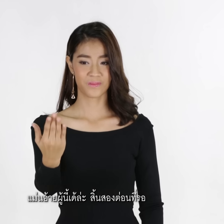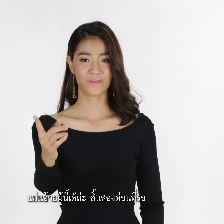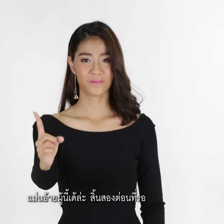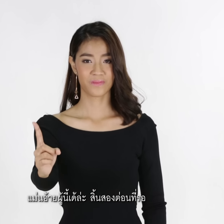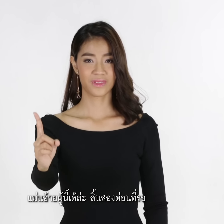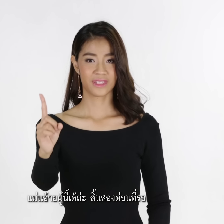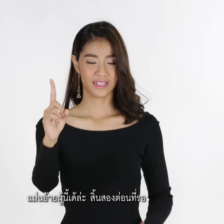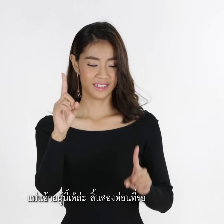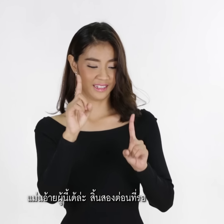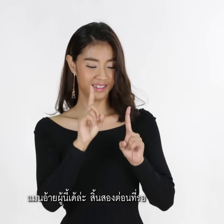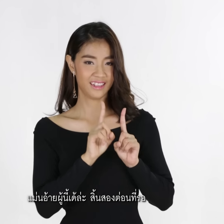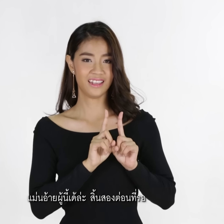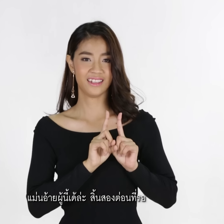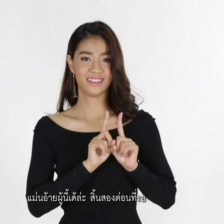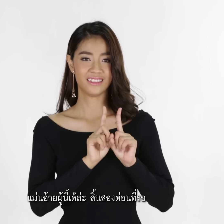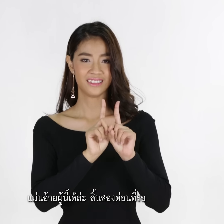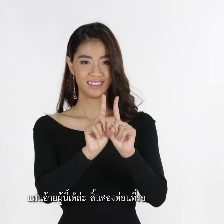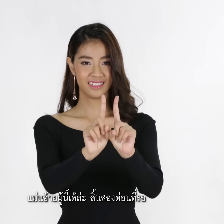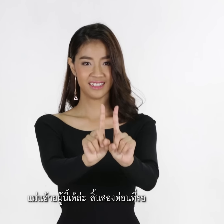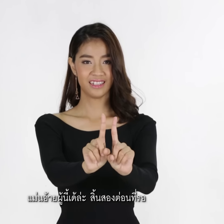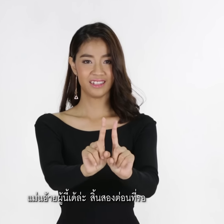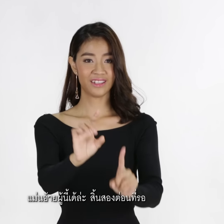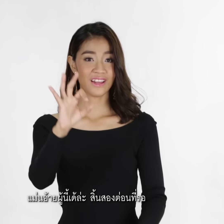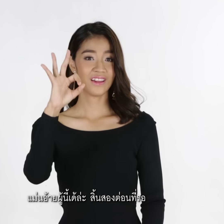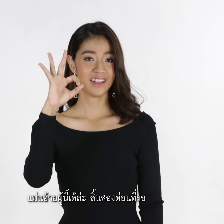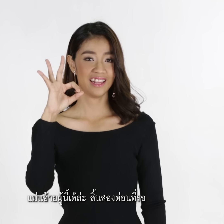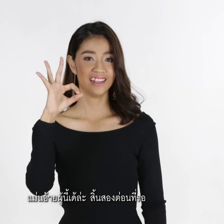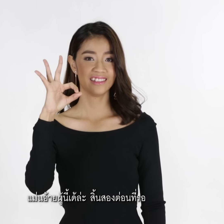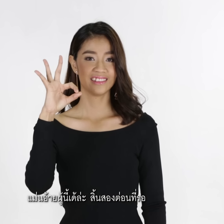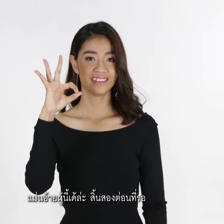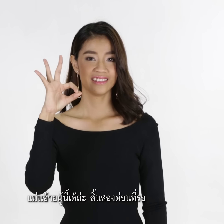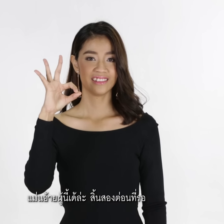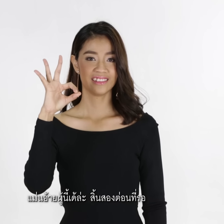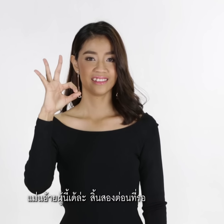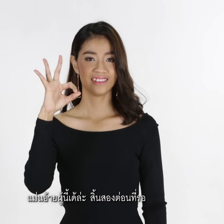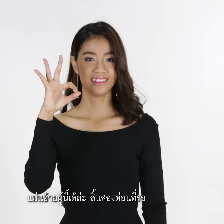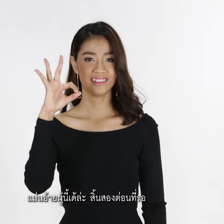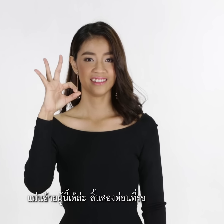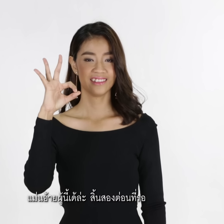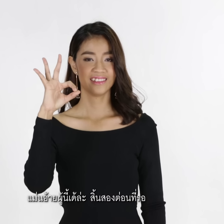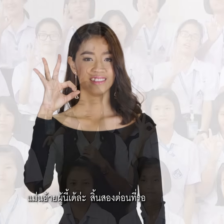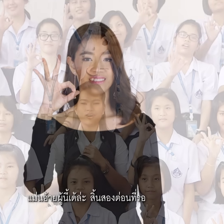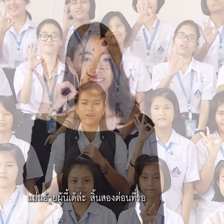ผู้นี้เดล่ะสิ้นสองตอนที่ร